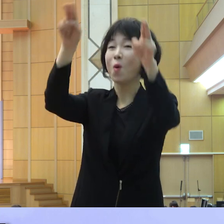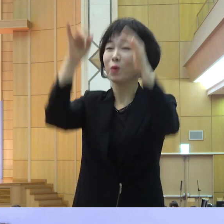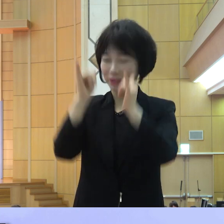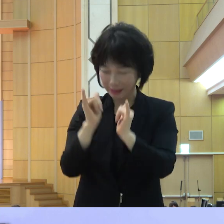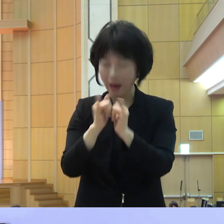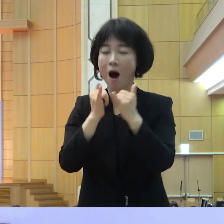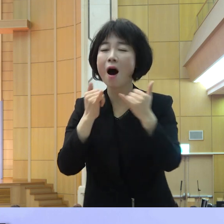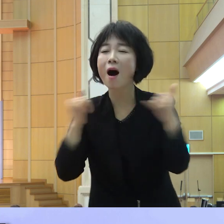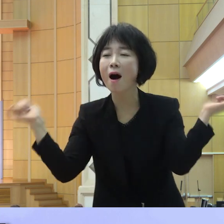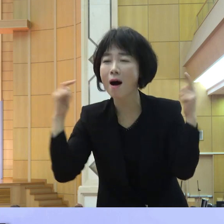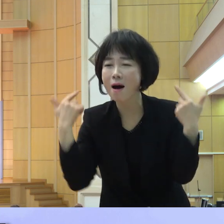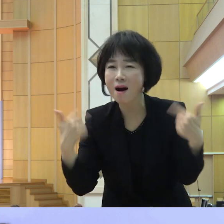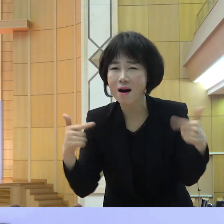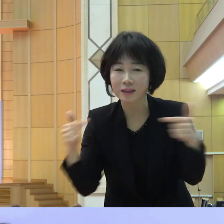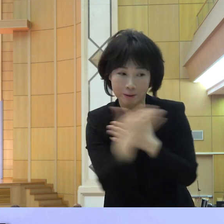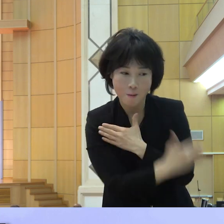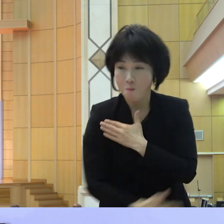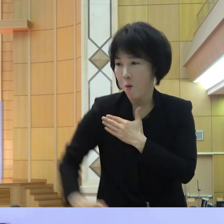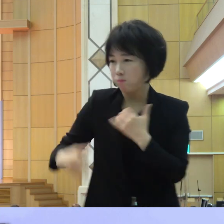바라보는 자